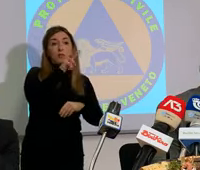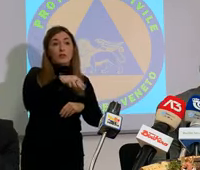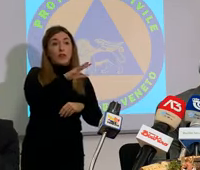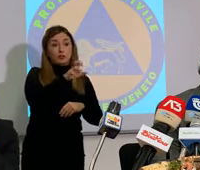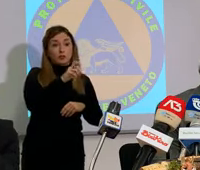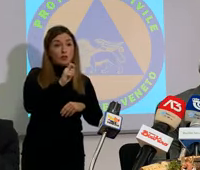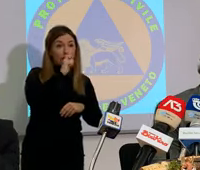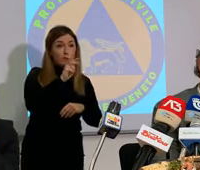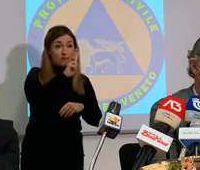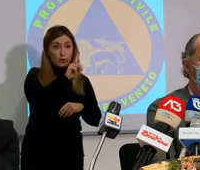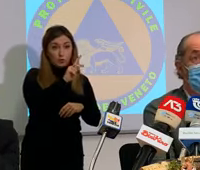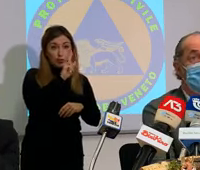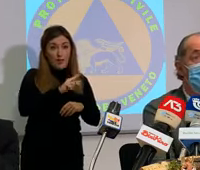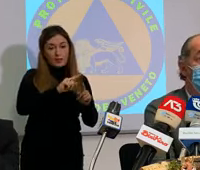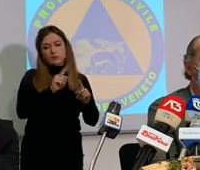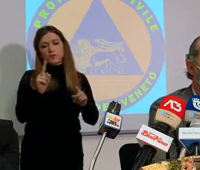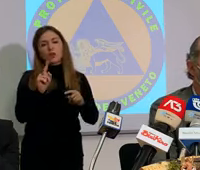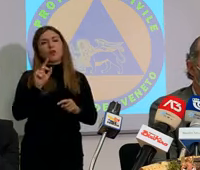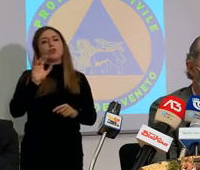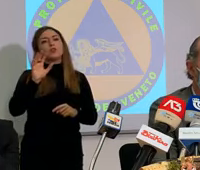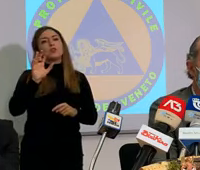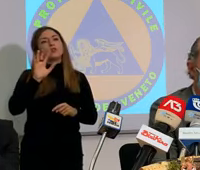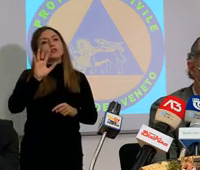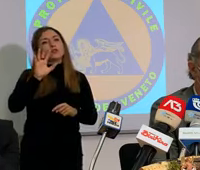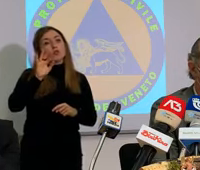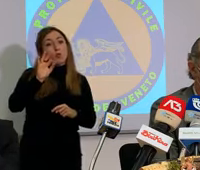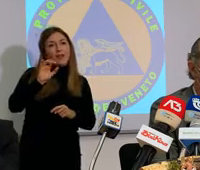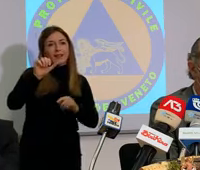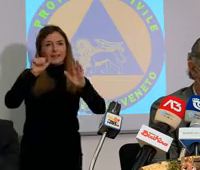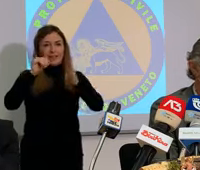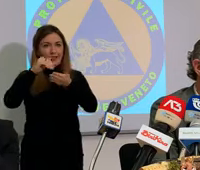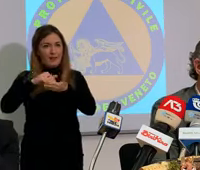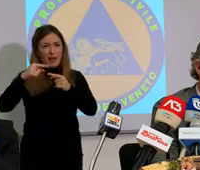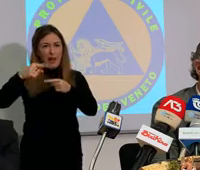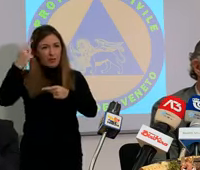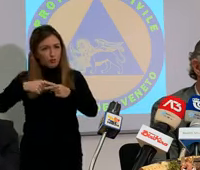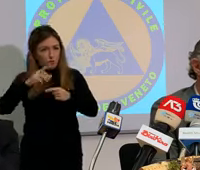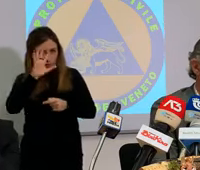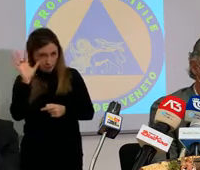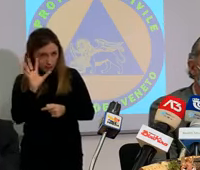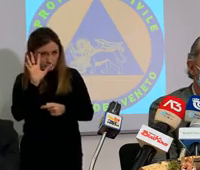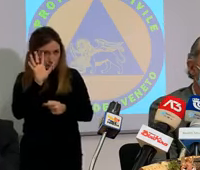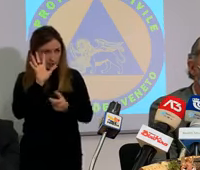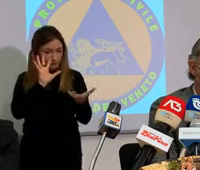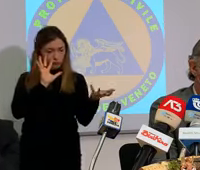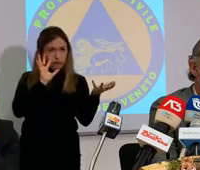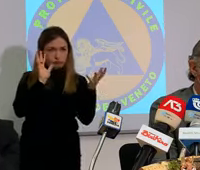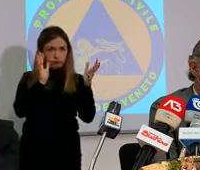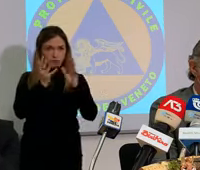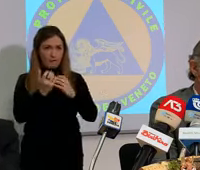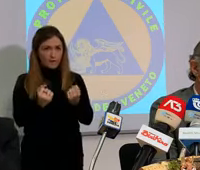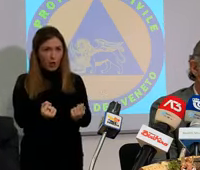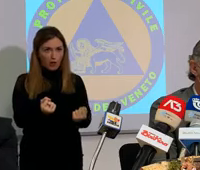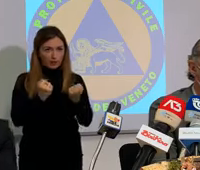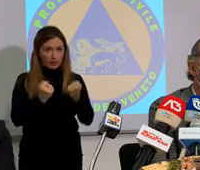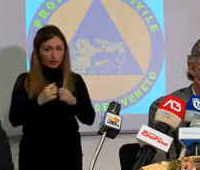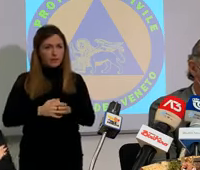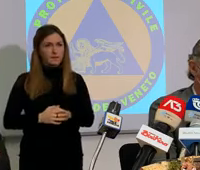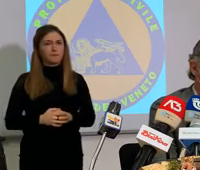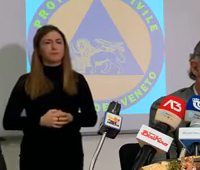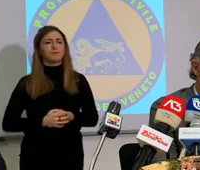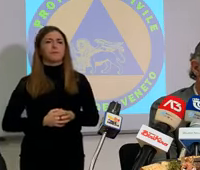tamponi del 21 marzo a 50 60 mila al giorno che facciamo oggi tanto per dire come che evoluzione c'è stata però se voi